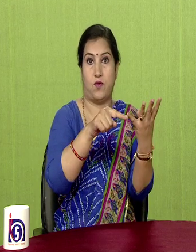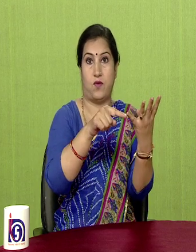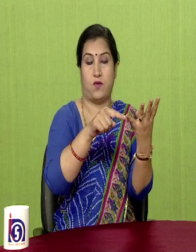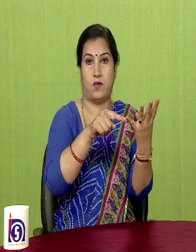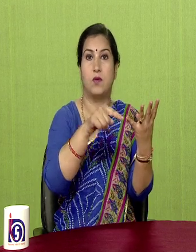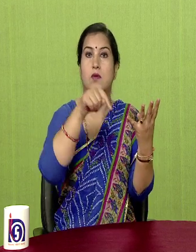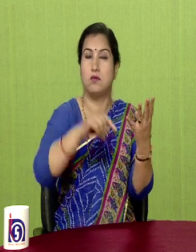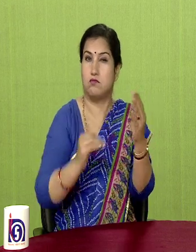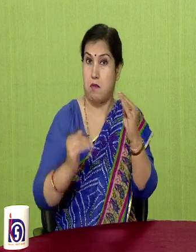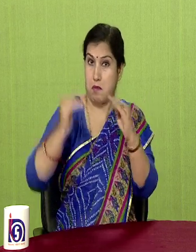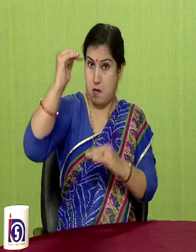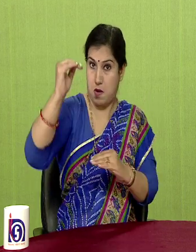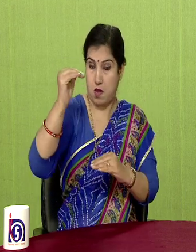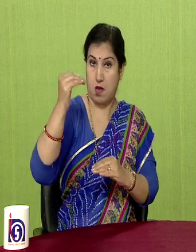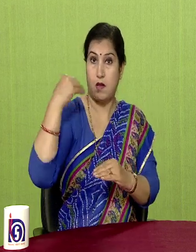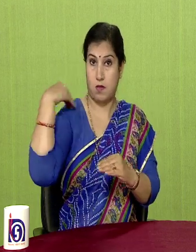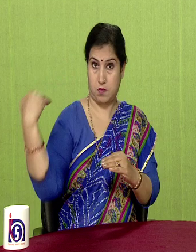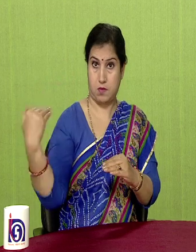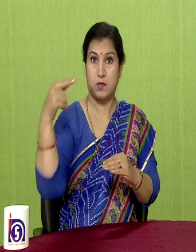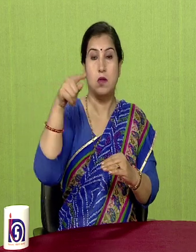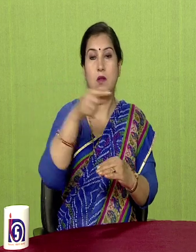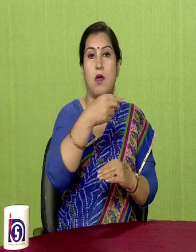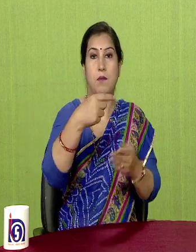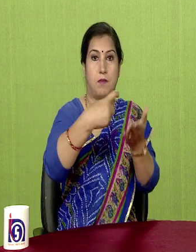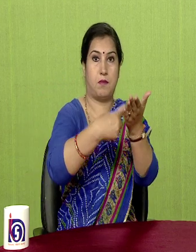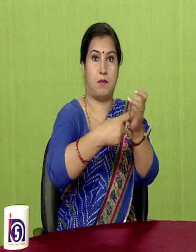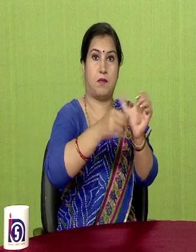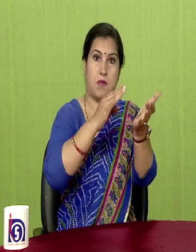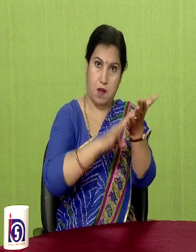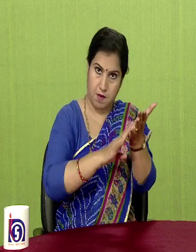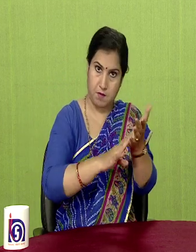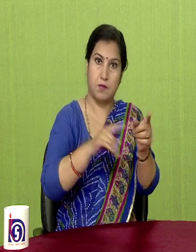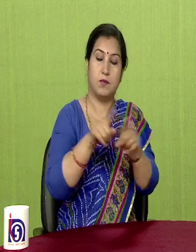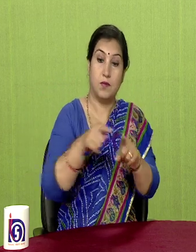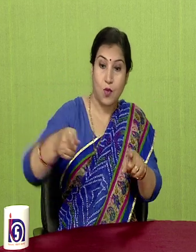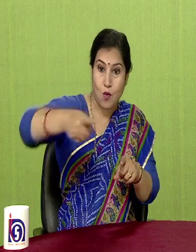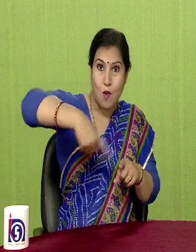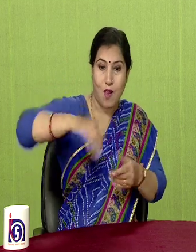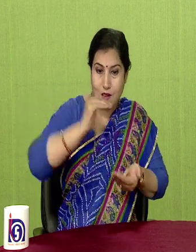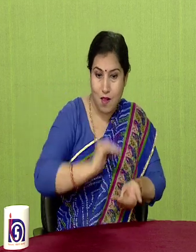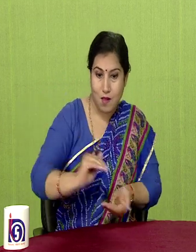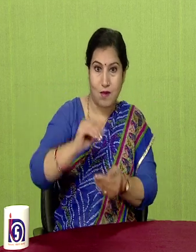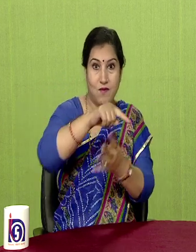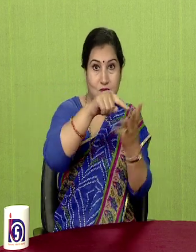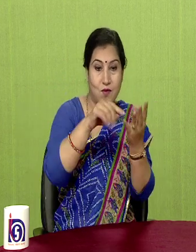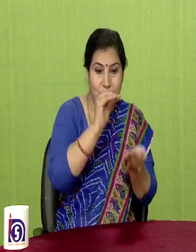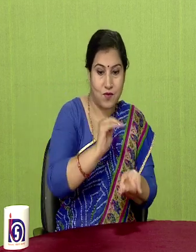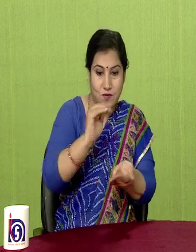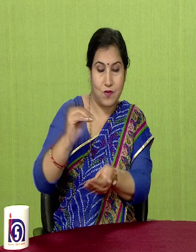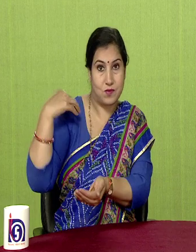दशरथ के 4 पुत्र थे। चारों में परस्पर गहरा प्रेम था। राम इनमें सबसे बड़े